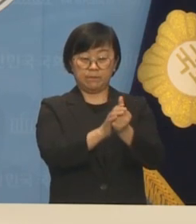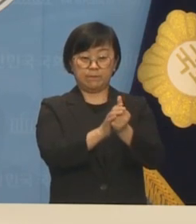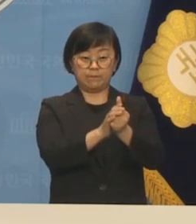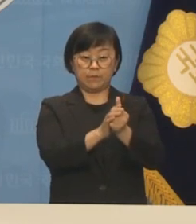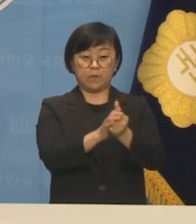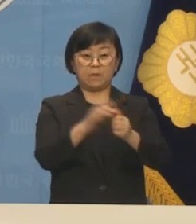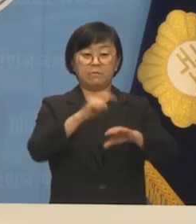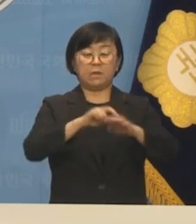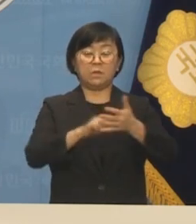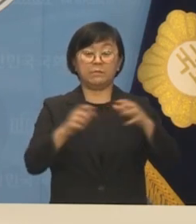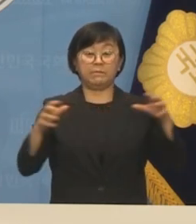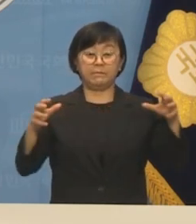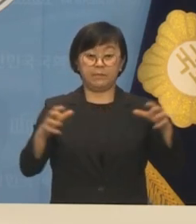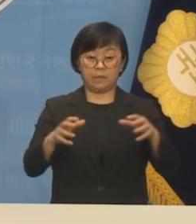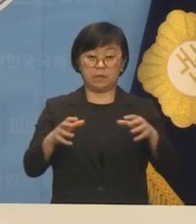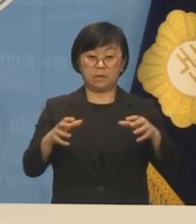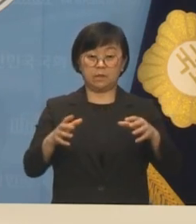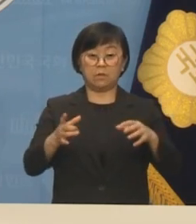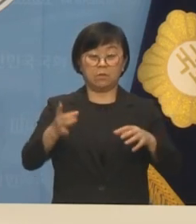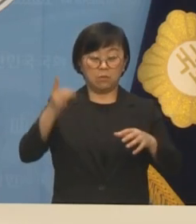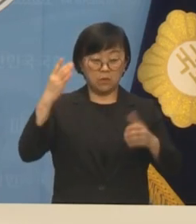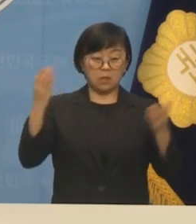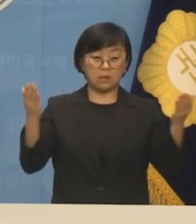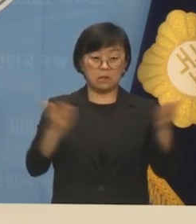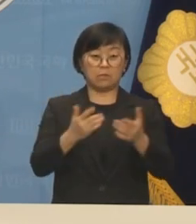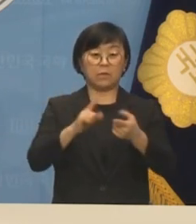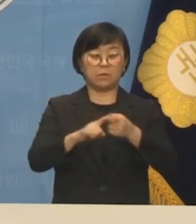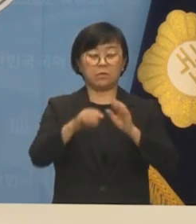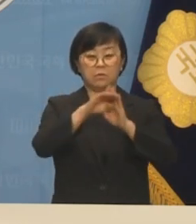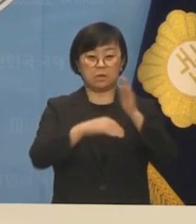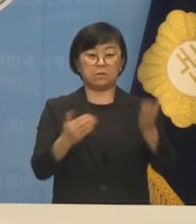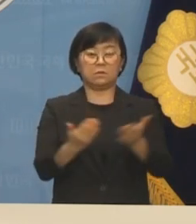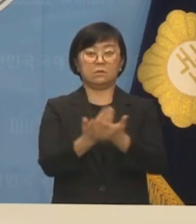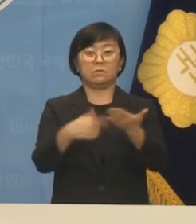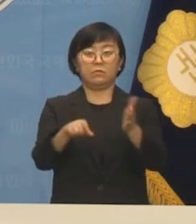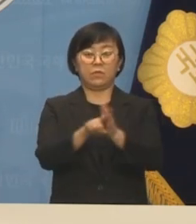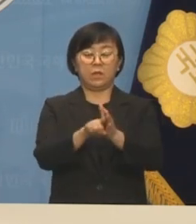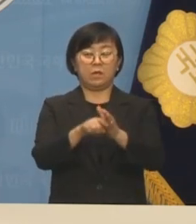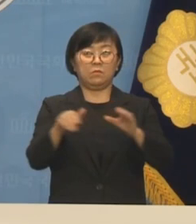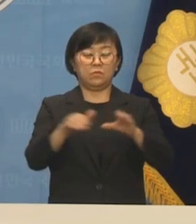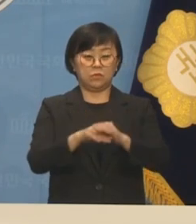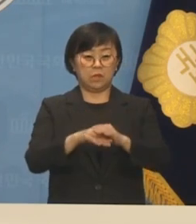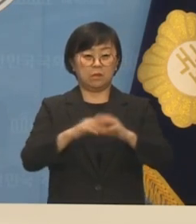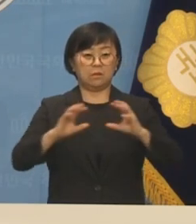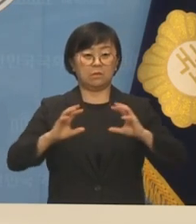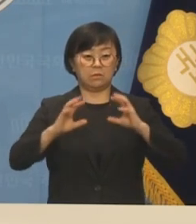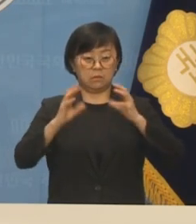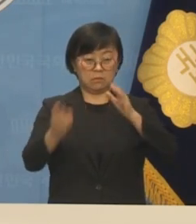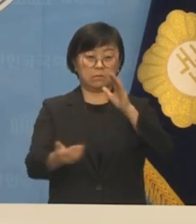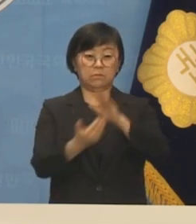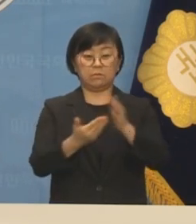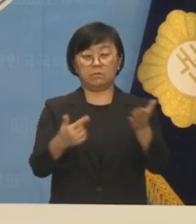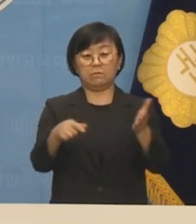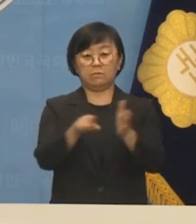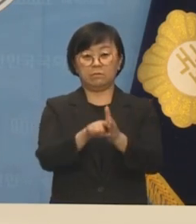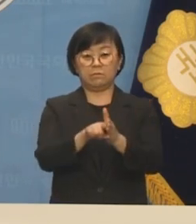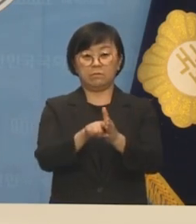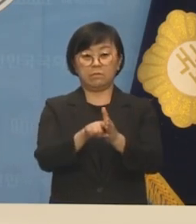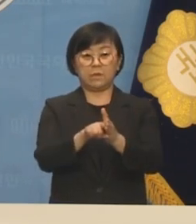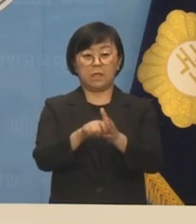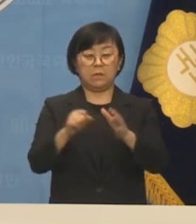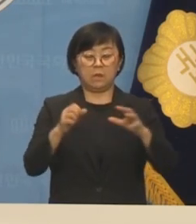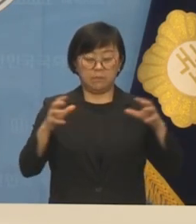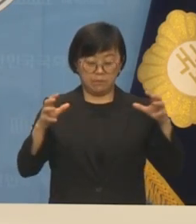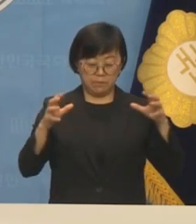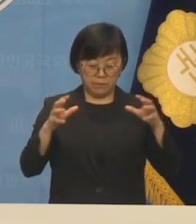노소가 한마음으로 기관 본연의 업무인 K콘텐츠 진흥을 통한 문화강국 실현을 이룰 수 있도록 온 힘을